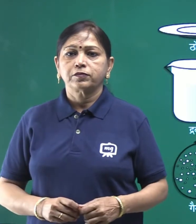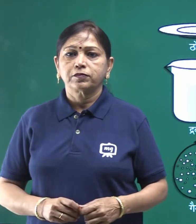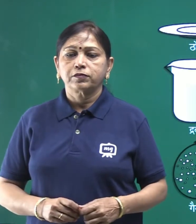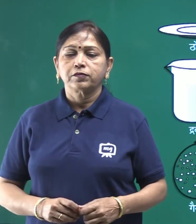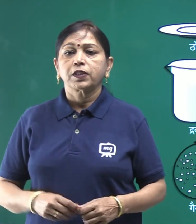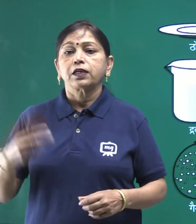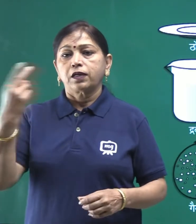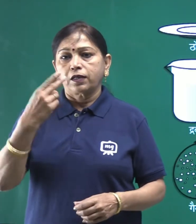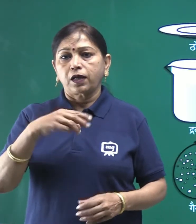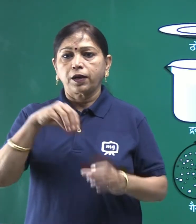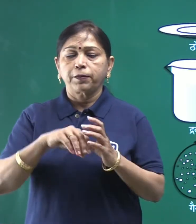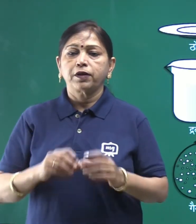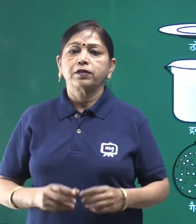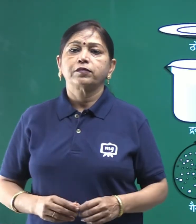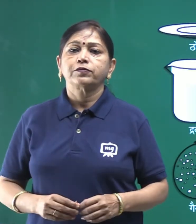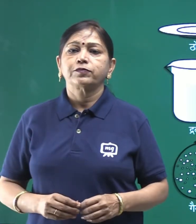चित्र में